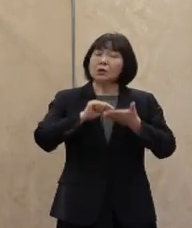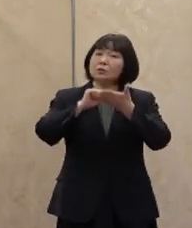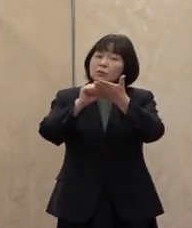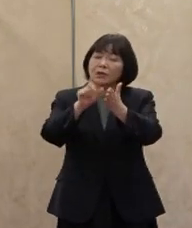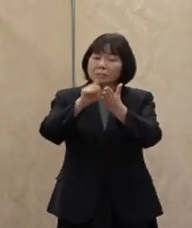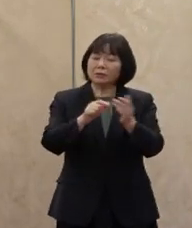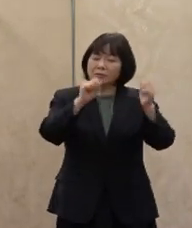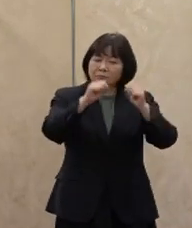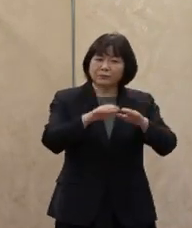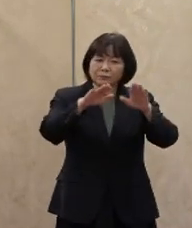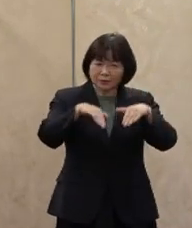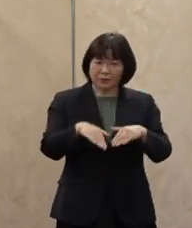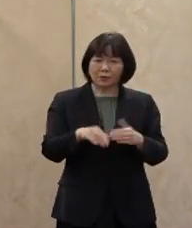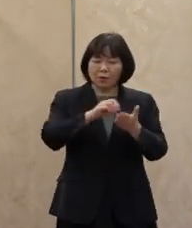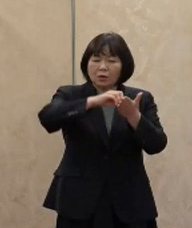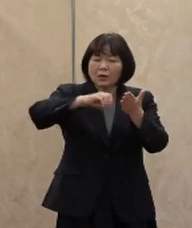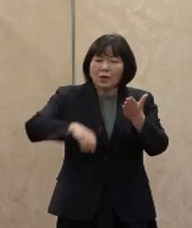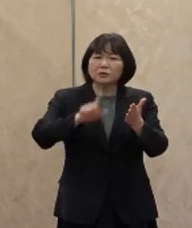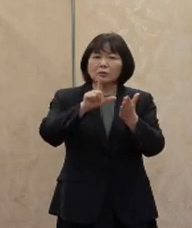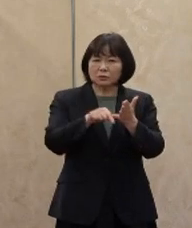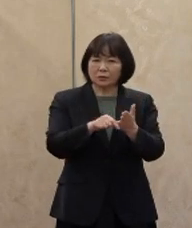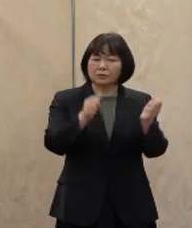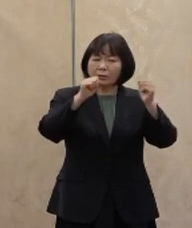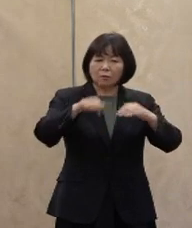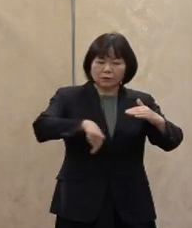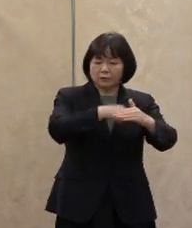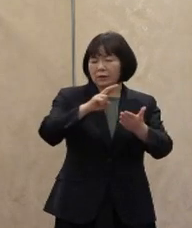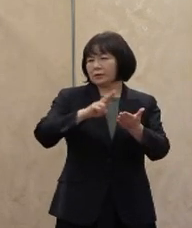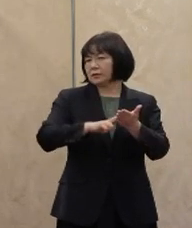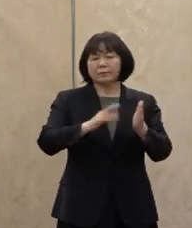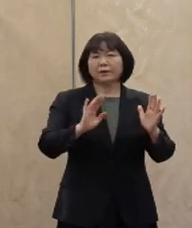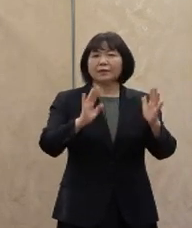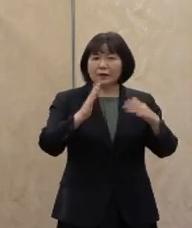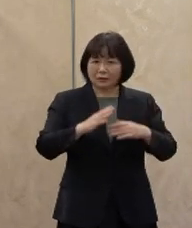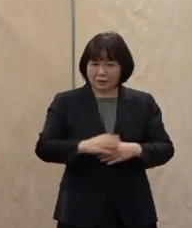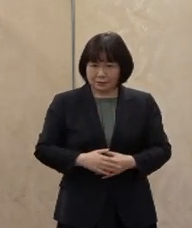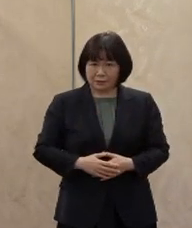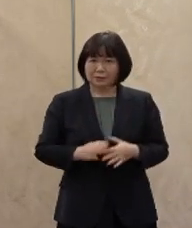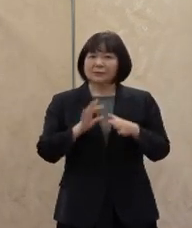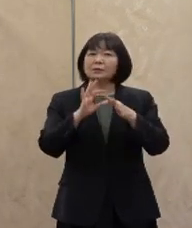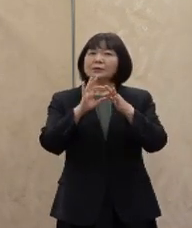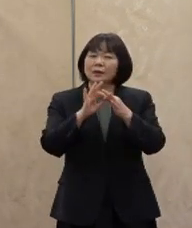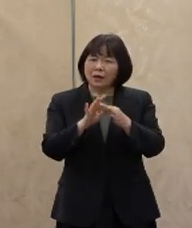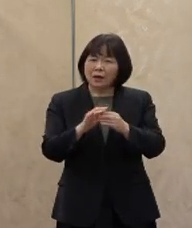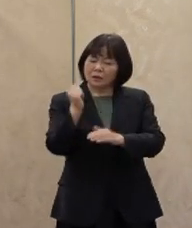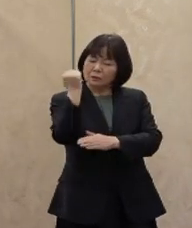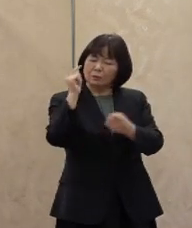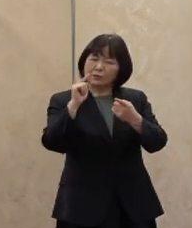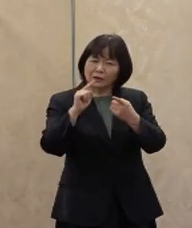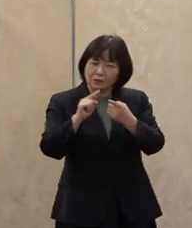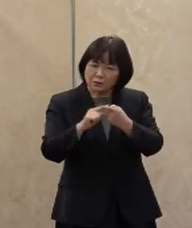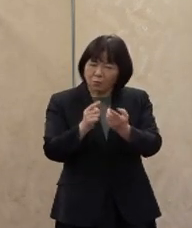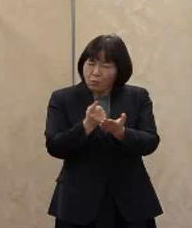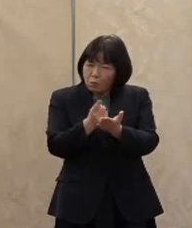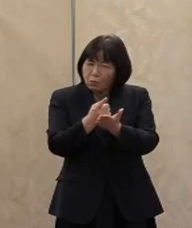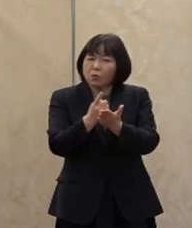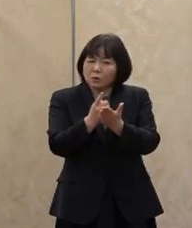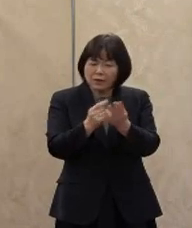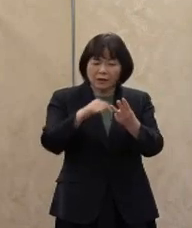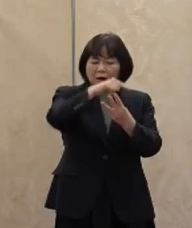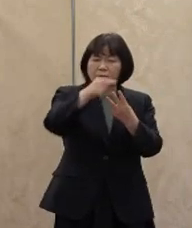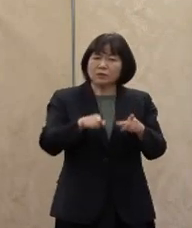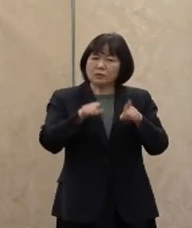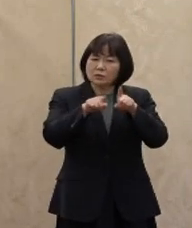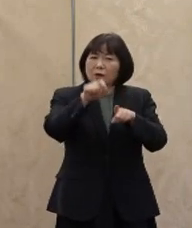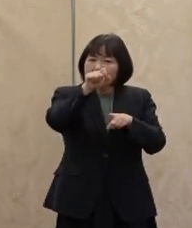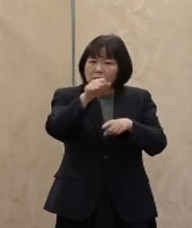ましたが、解除の時は合意事項をまだ定めていませんので、そういった意味では僕基本的にはあの方向性というのは足並み揃えた方がいい